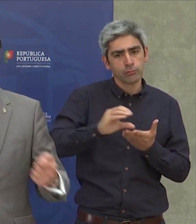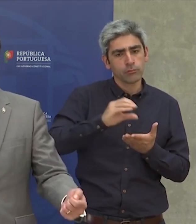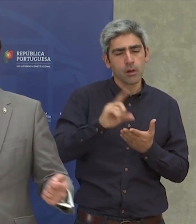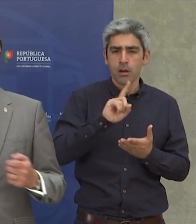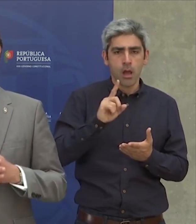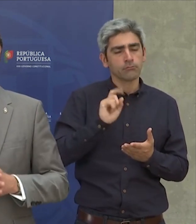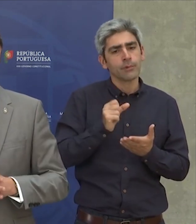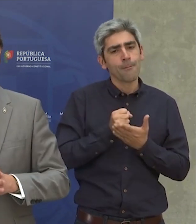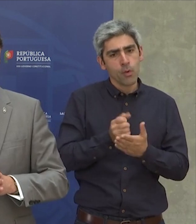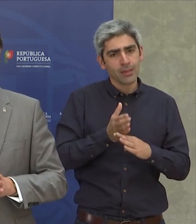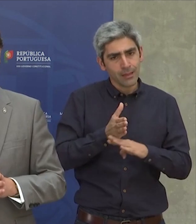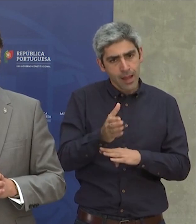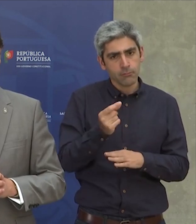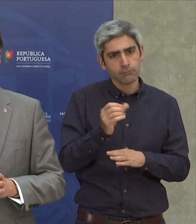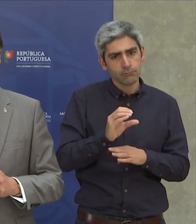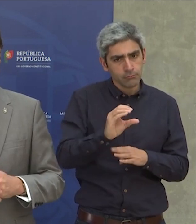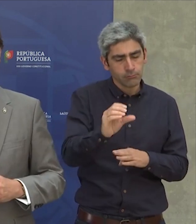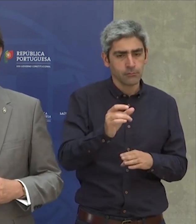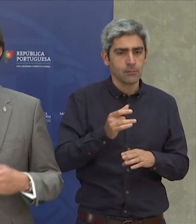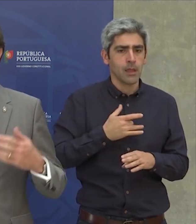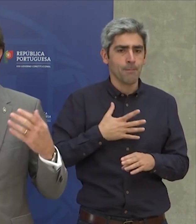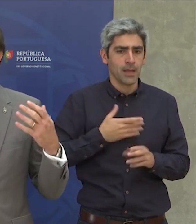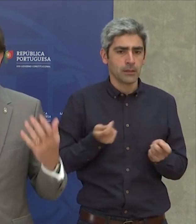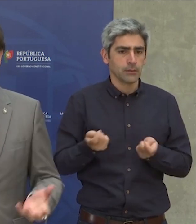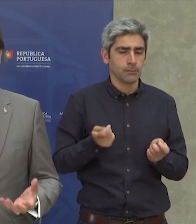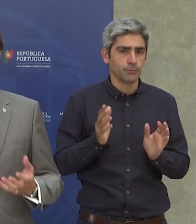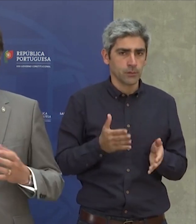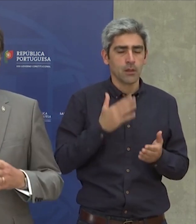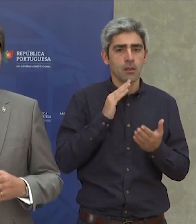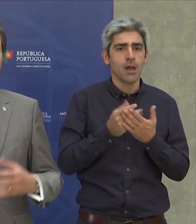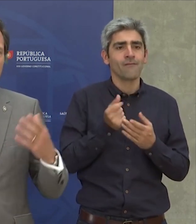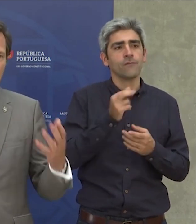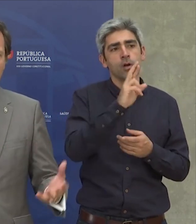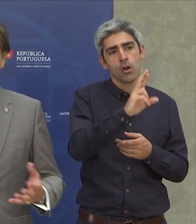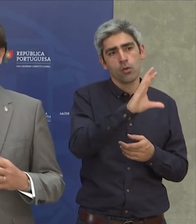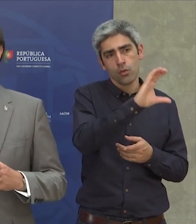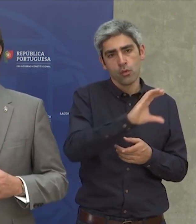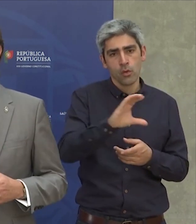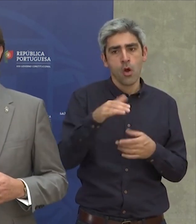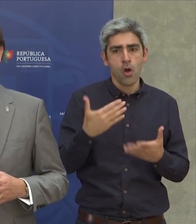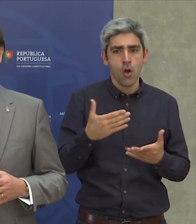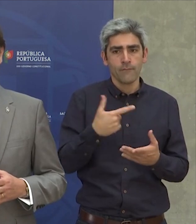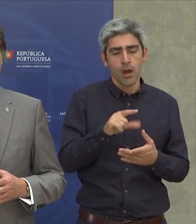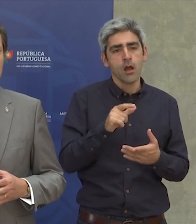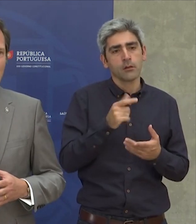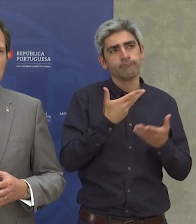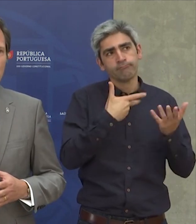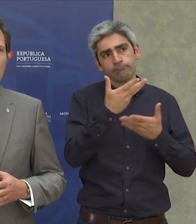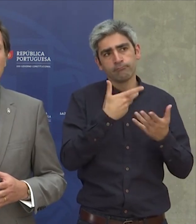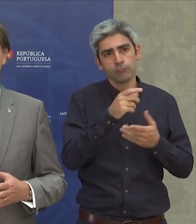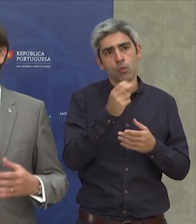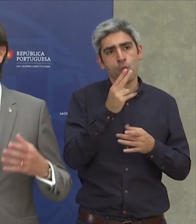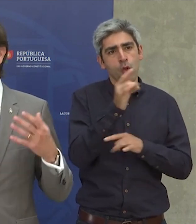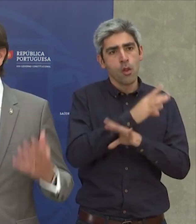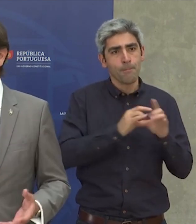apoios ao capital dessas mesmas empresas, e que as verbas que agora estão a ser negociadas no âmbito da